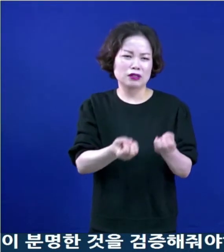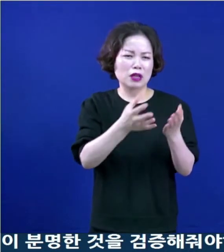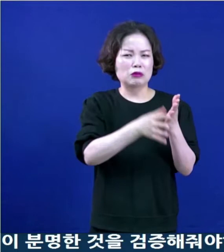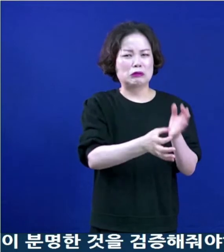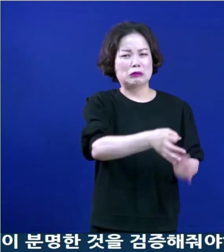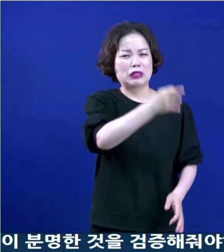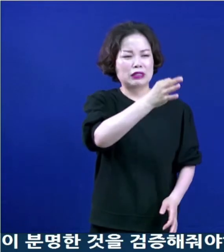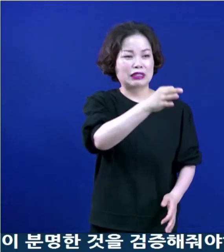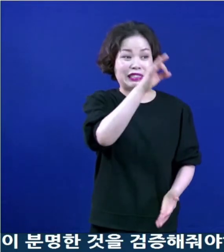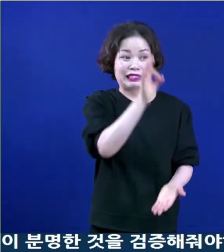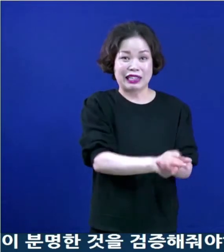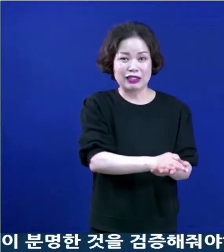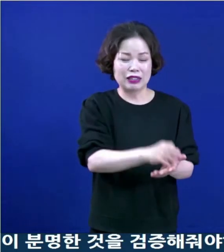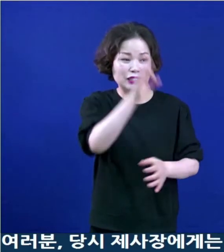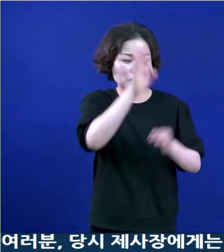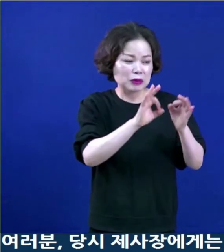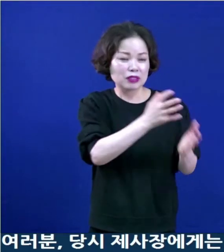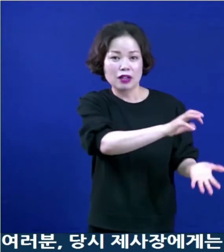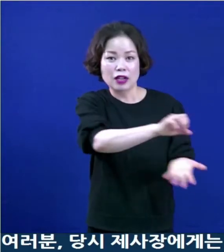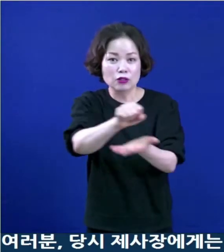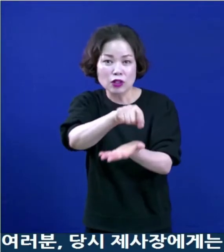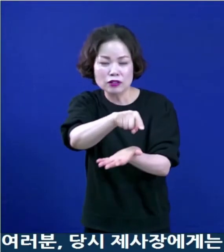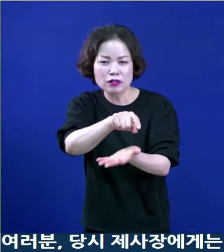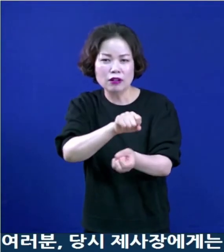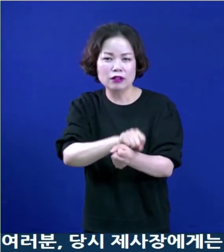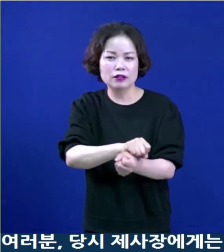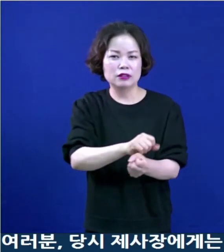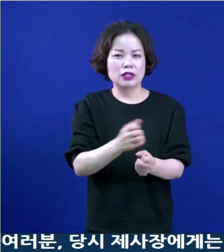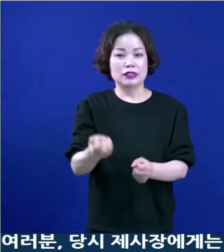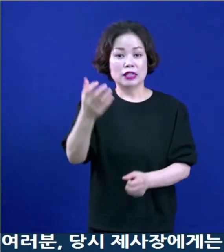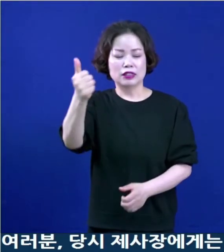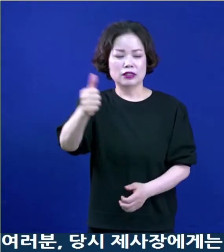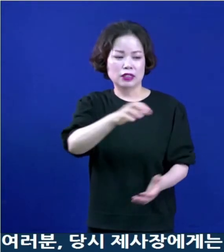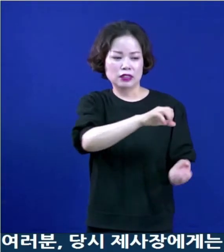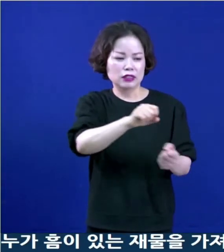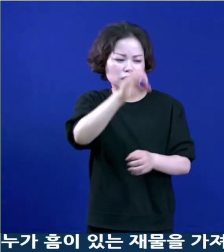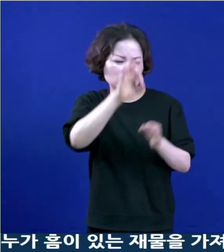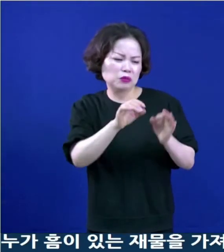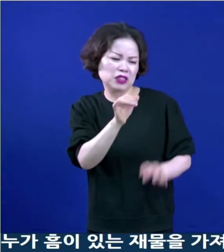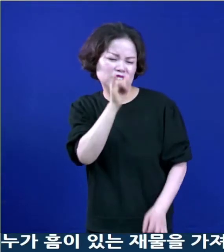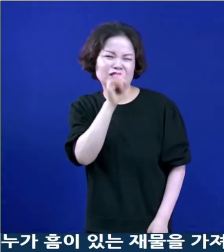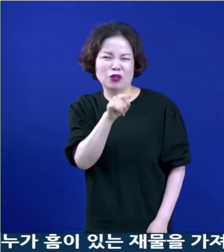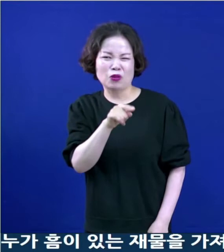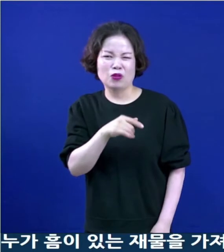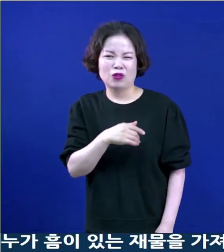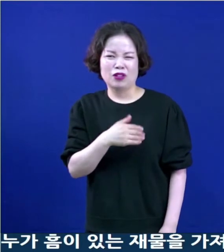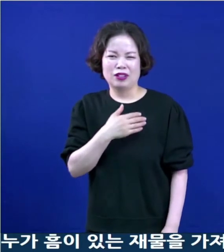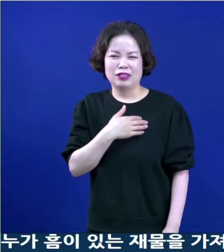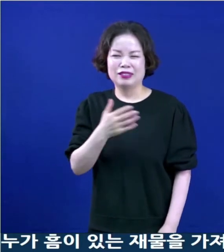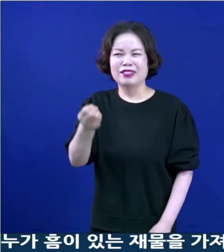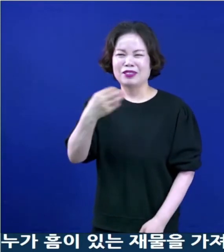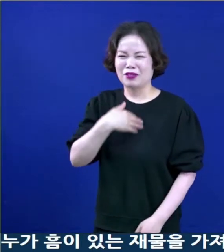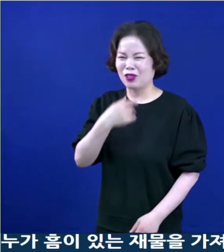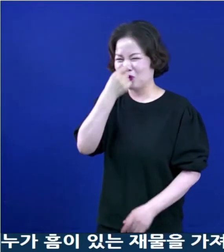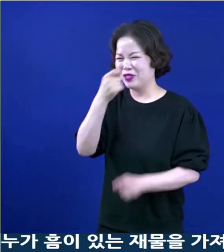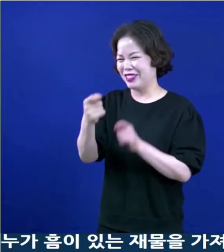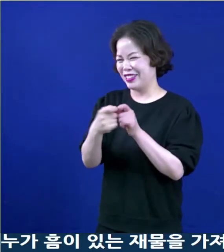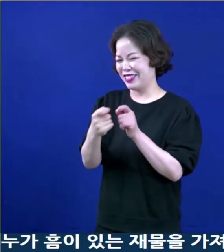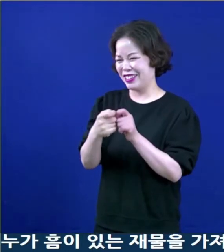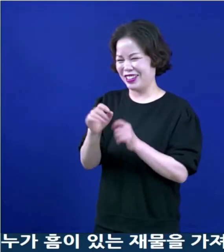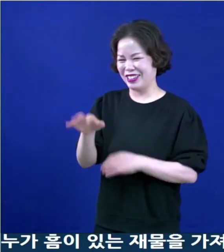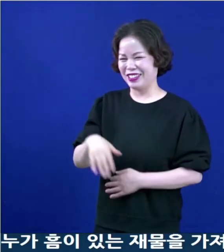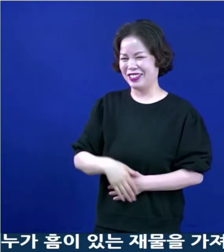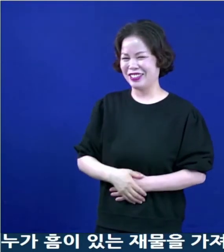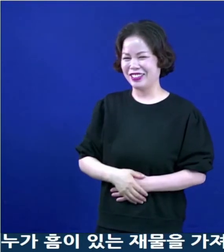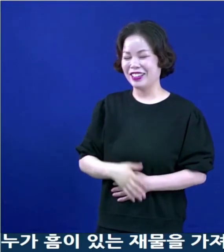싼 흠이 없는 제물을 가지고 왔습니다. 제사장에게 가져가서 이 제물에 흠이 있는데 제사장님 나하고 좀 친하지 않아요.